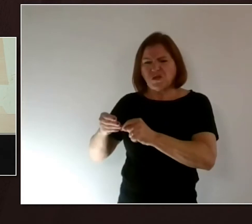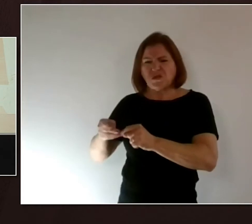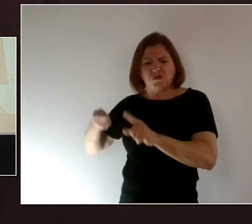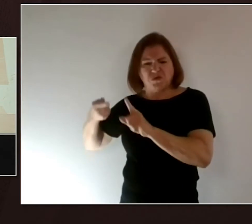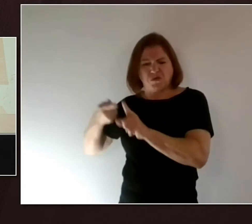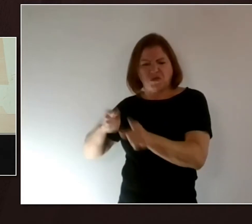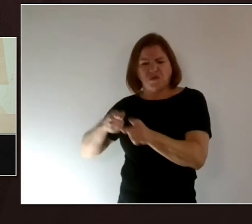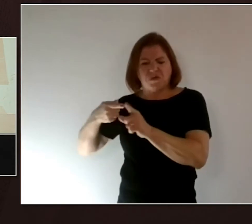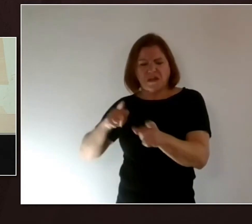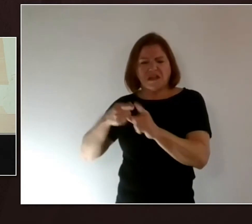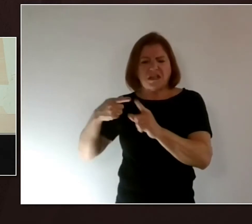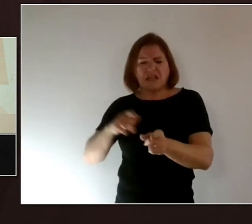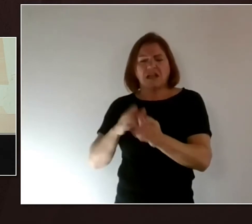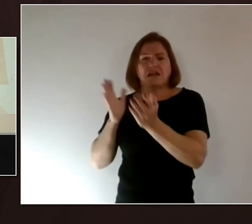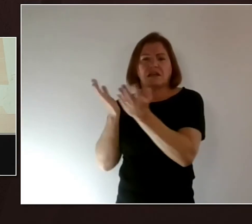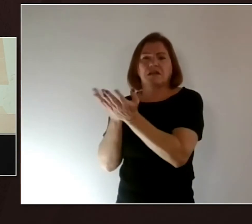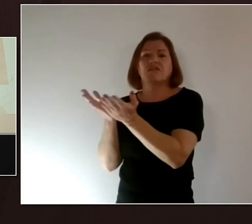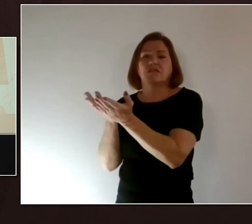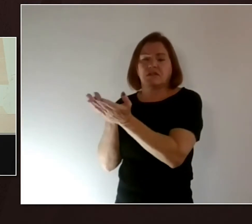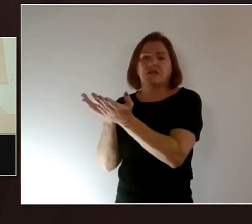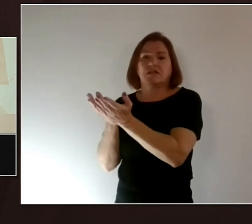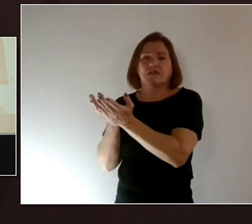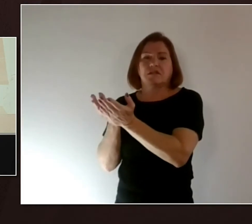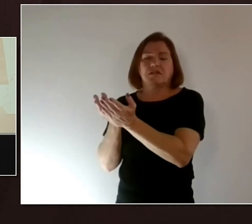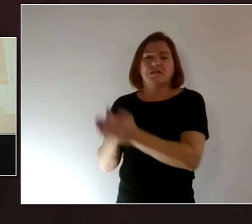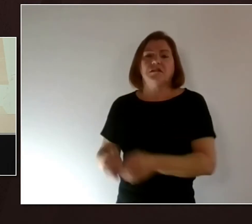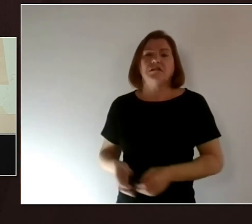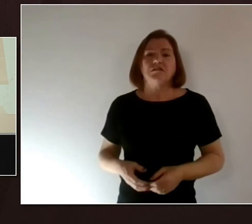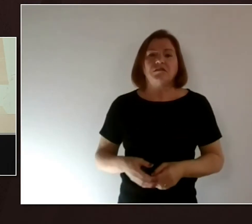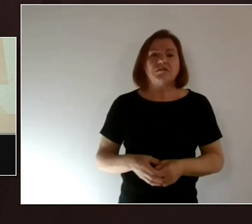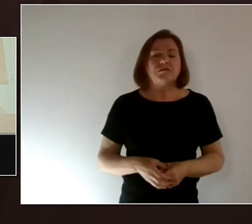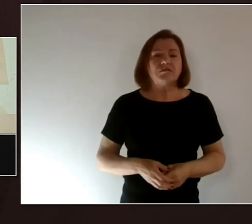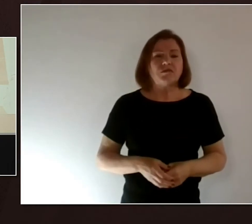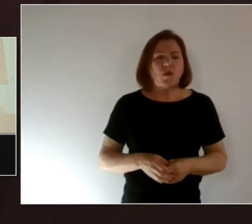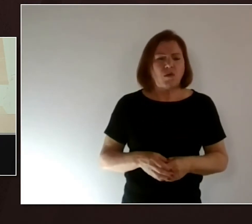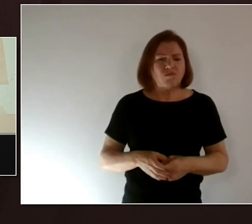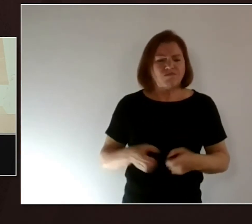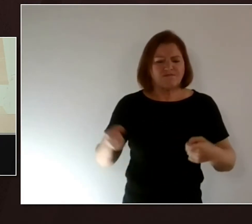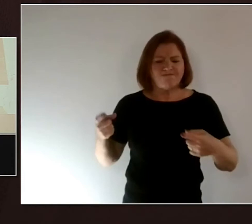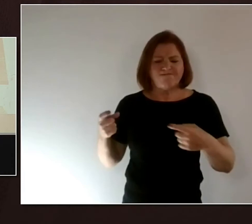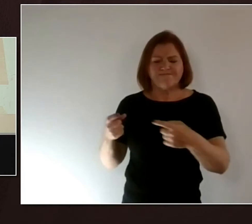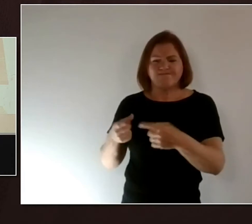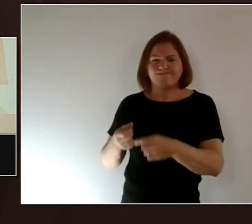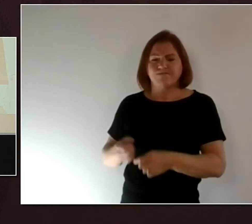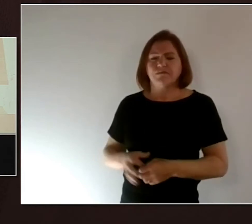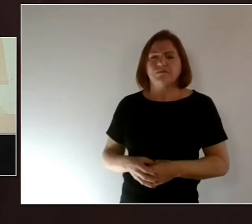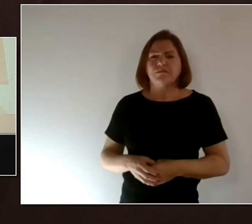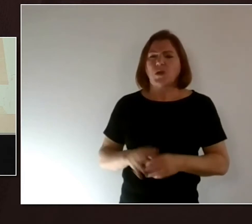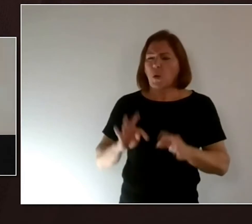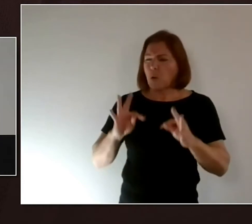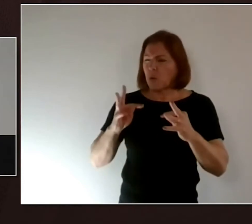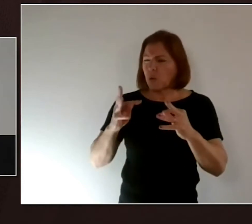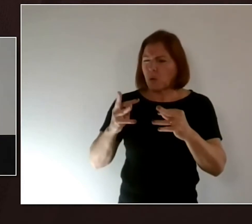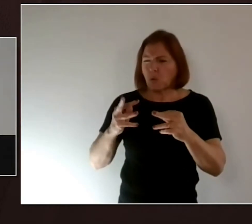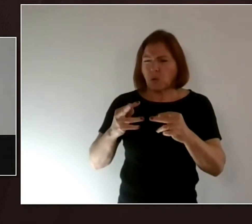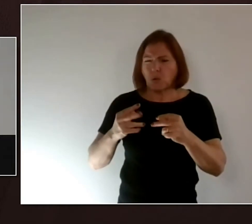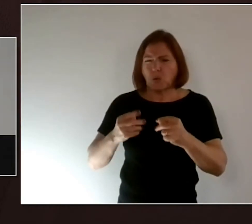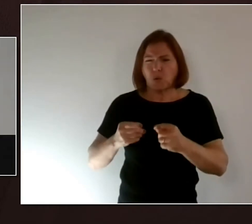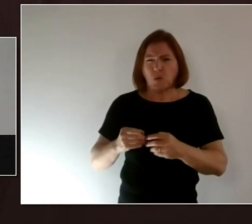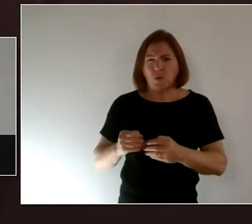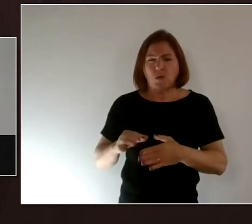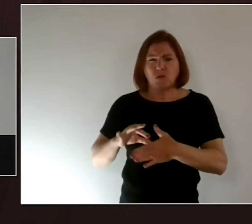cristãos, tá? O segundo édito: todos os clérigos, como líderes dos cristãos, deveriam ser lançados na